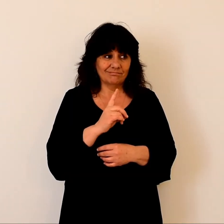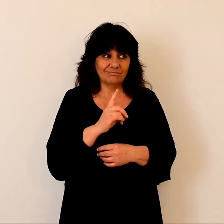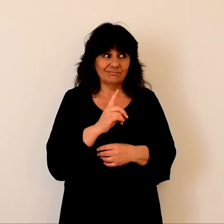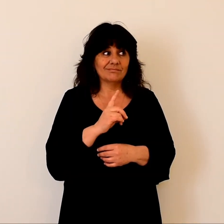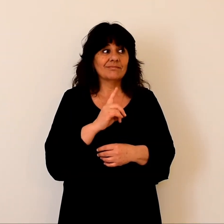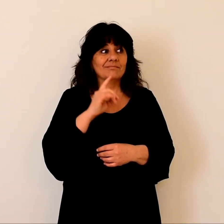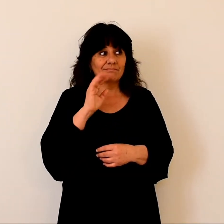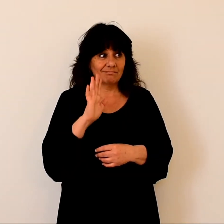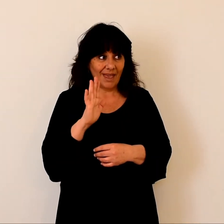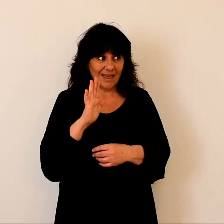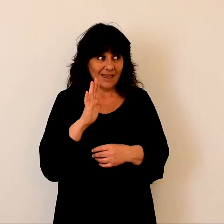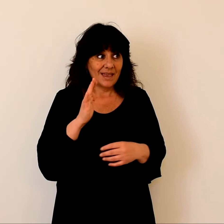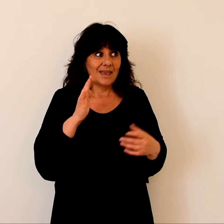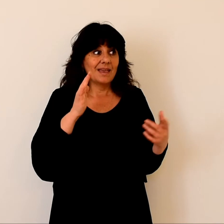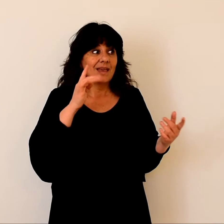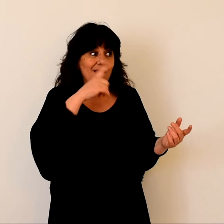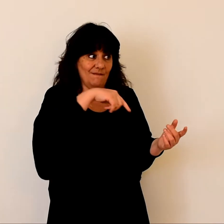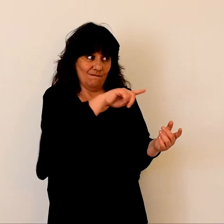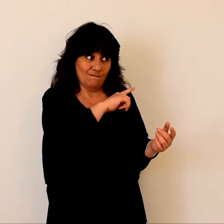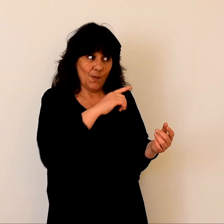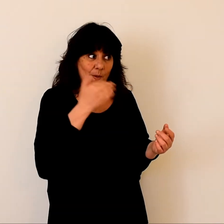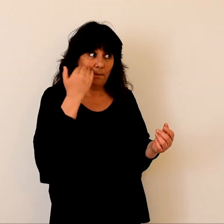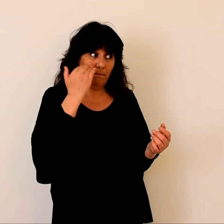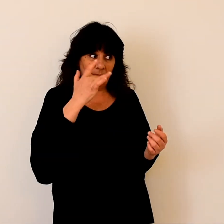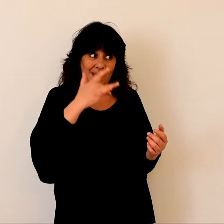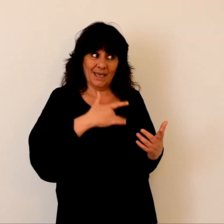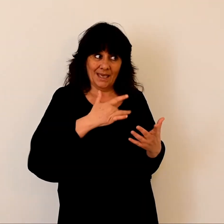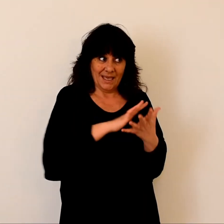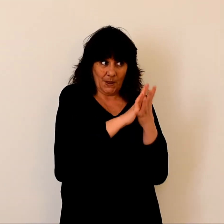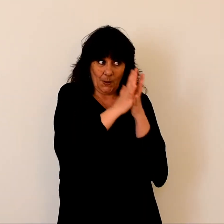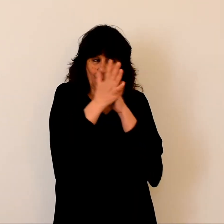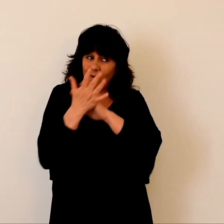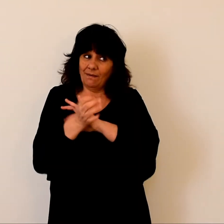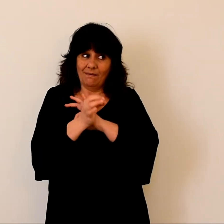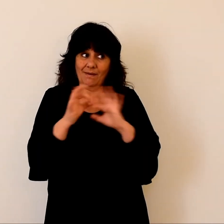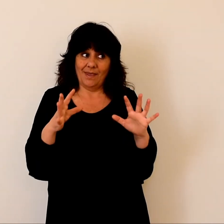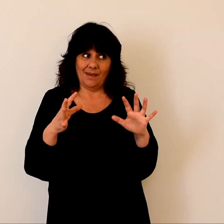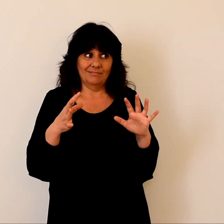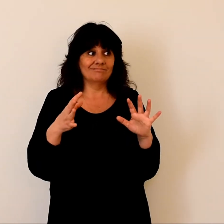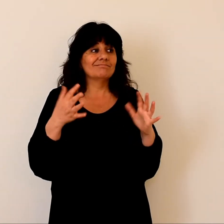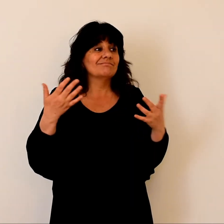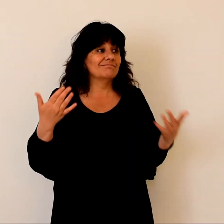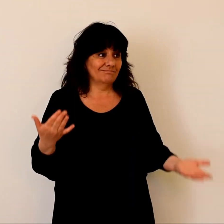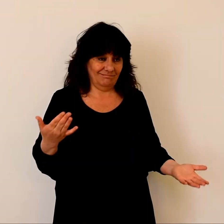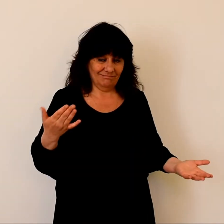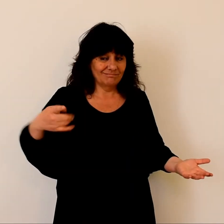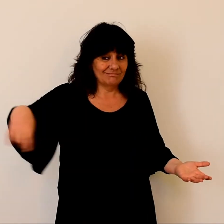Mais si vous ne vous convertissez pas, vous périrez tous de même.